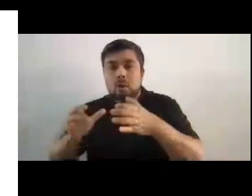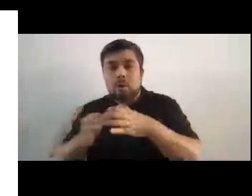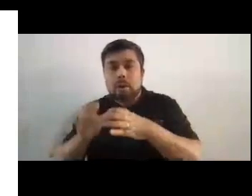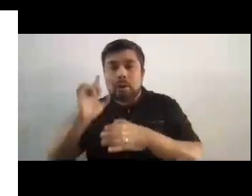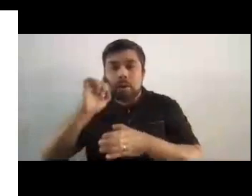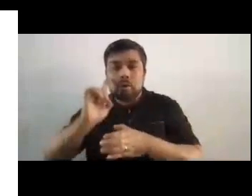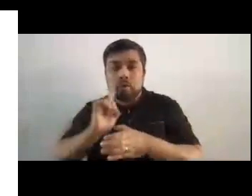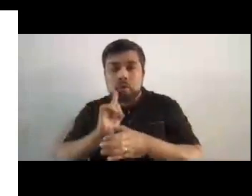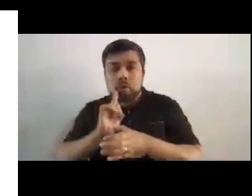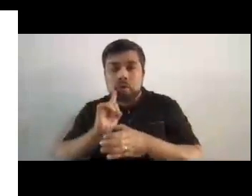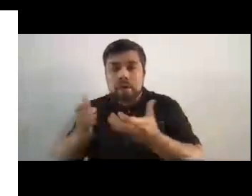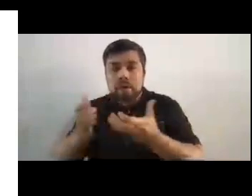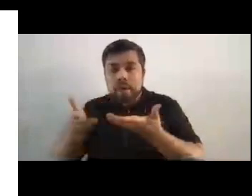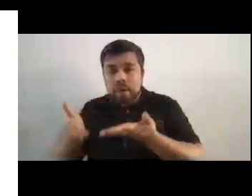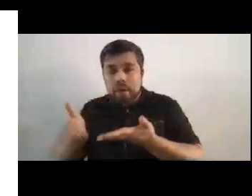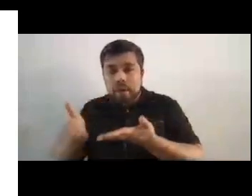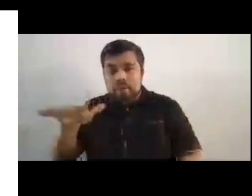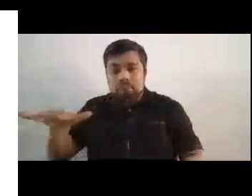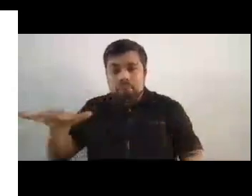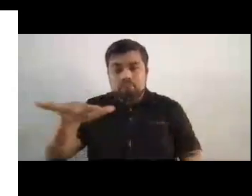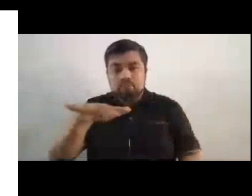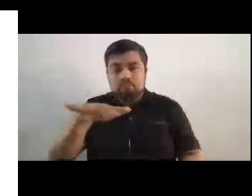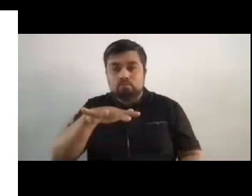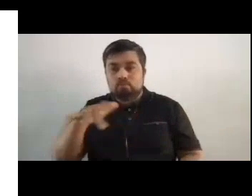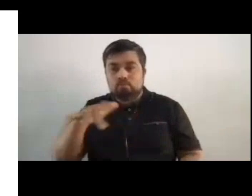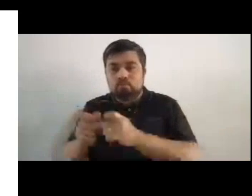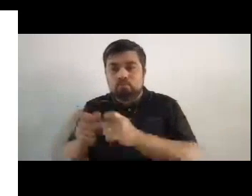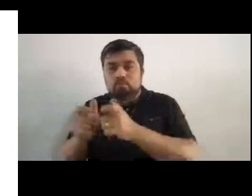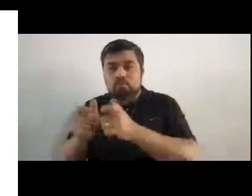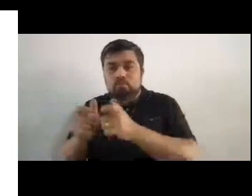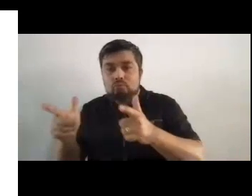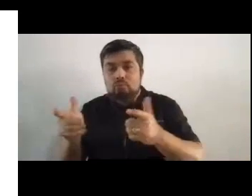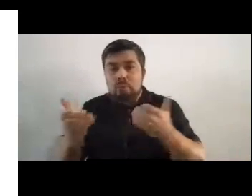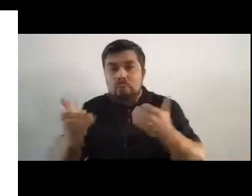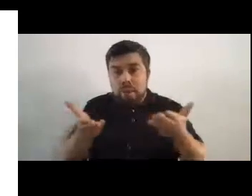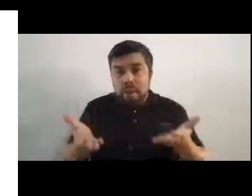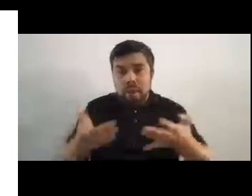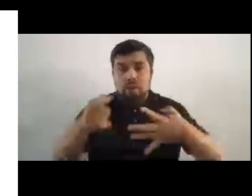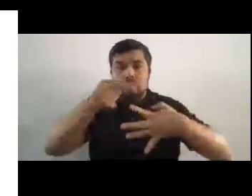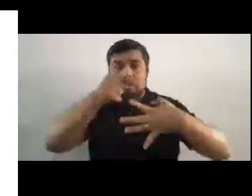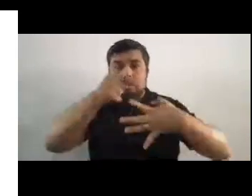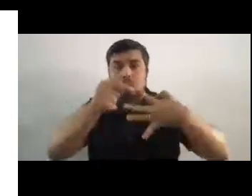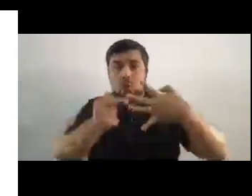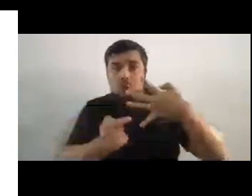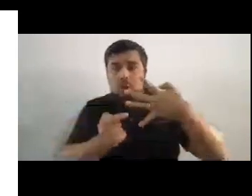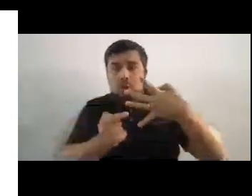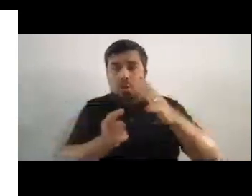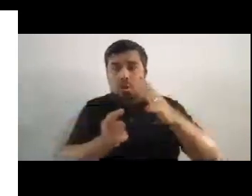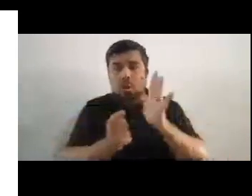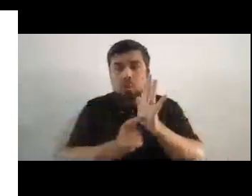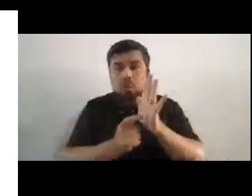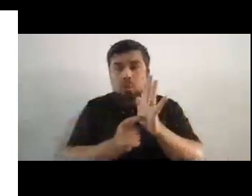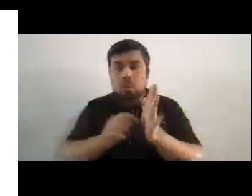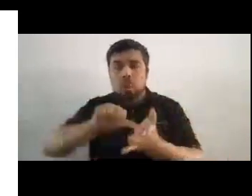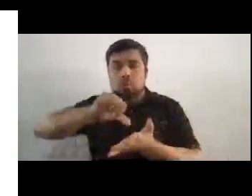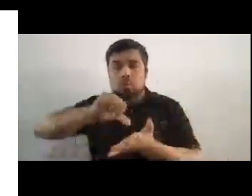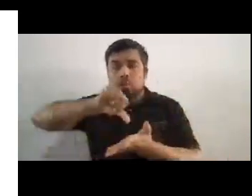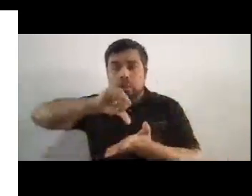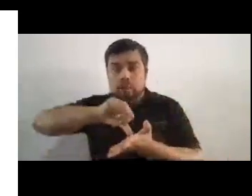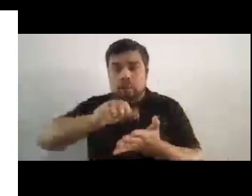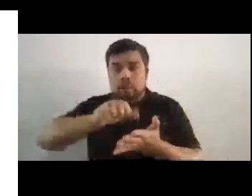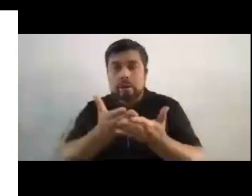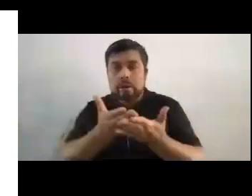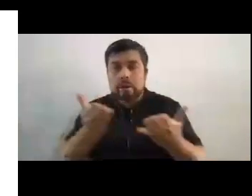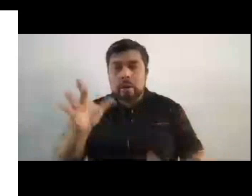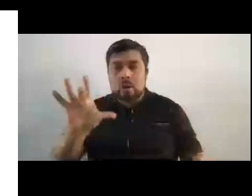¿sí? Estos son, podríamos decir, los 4 puntos centrales que ellos destacan como